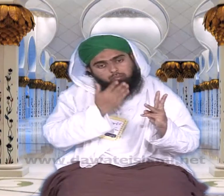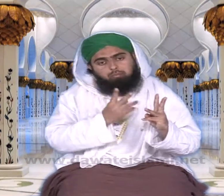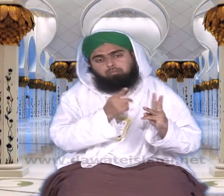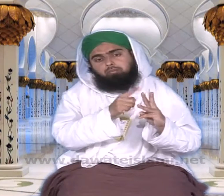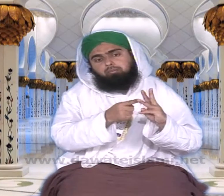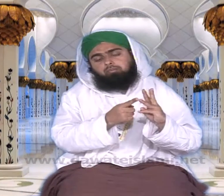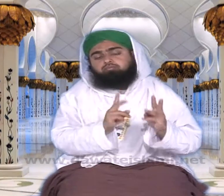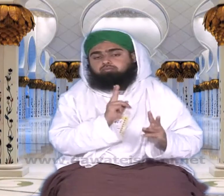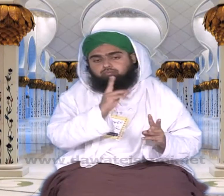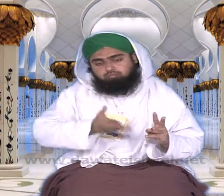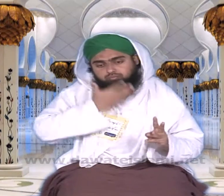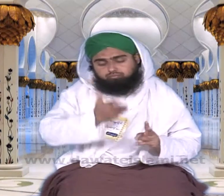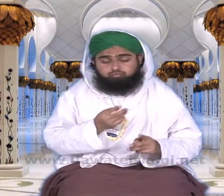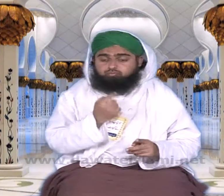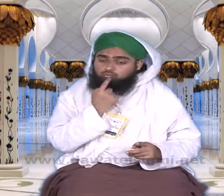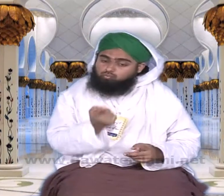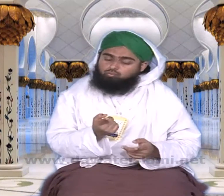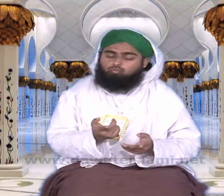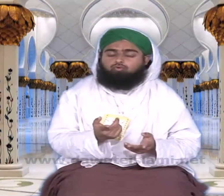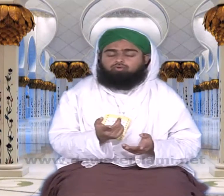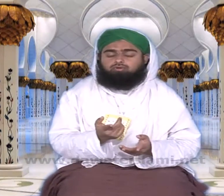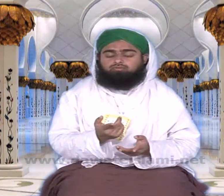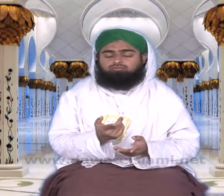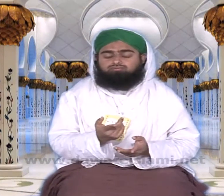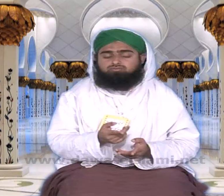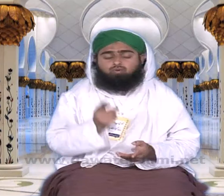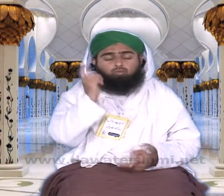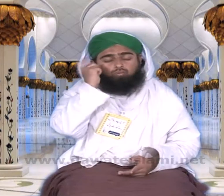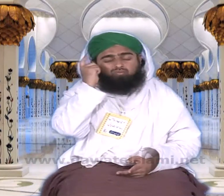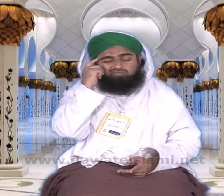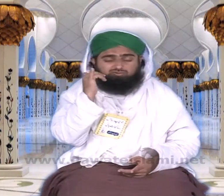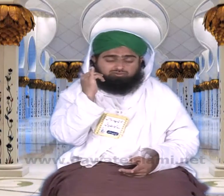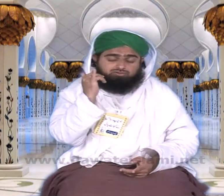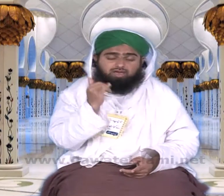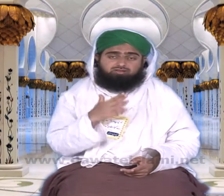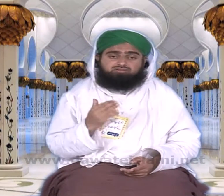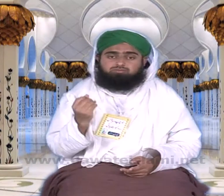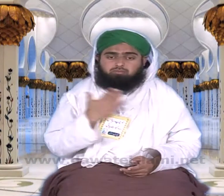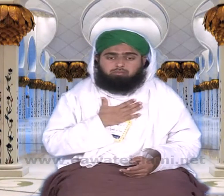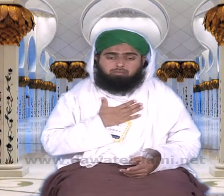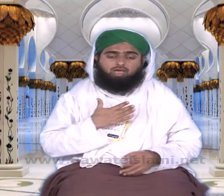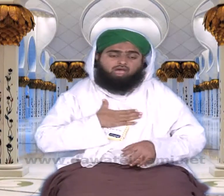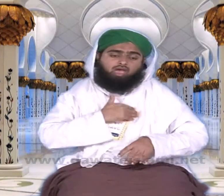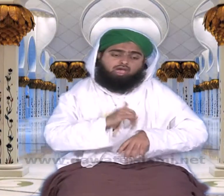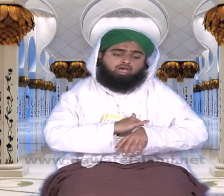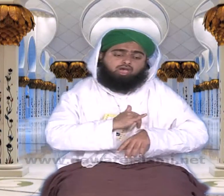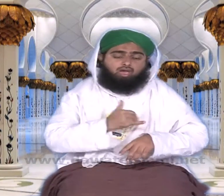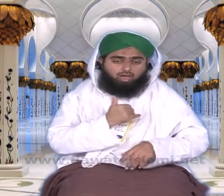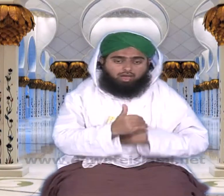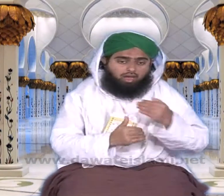حالیت نے مجھے تین بار فرمایا جلدی کر جلدی کر جلدی کر تو یہ اشارہ اس طرف ہے کہ